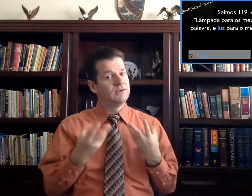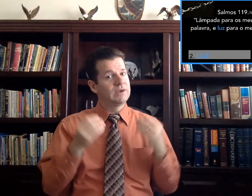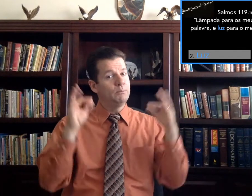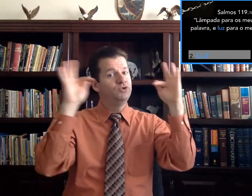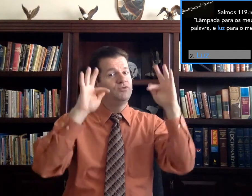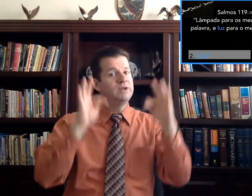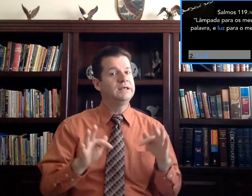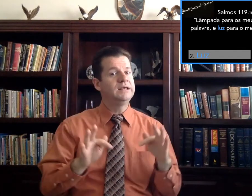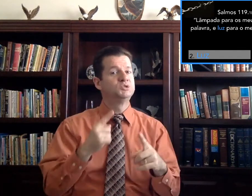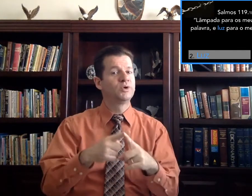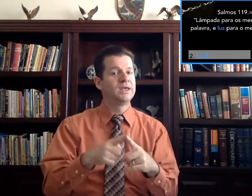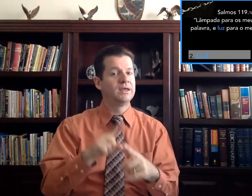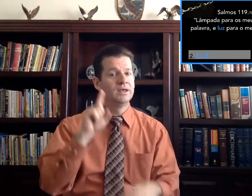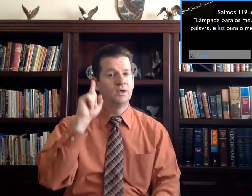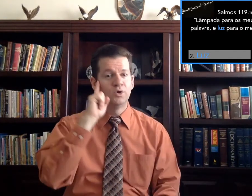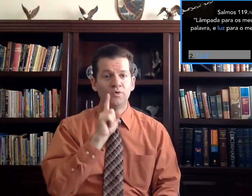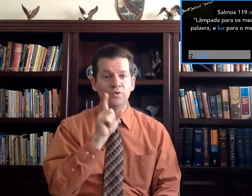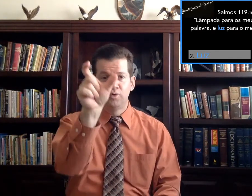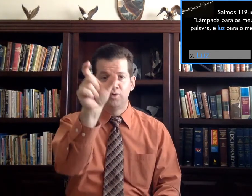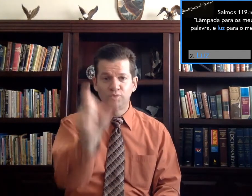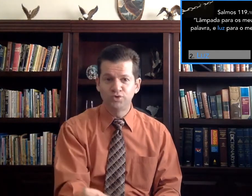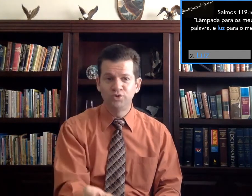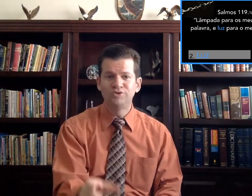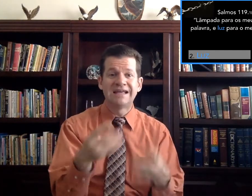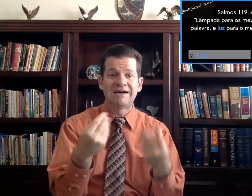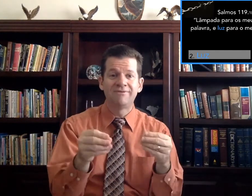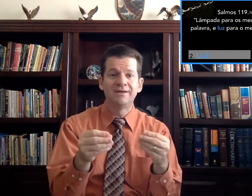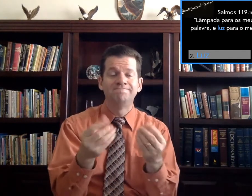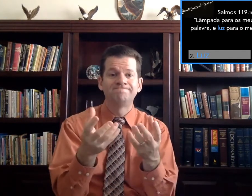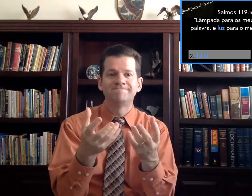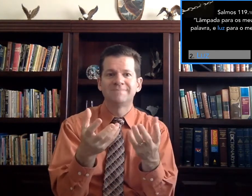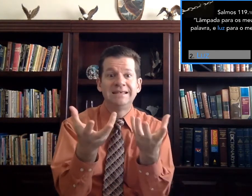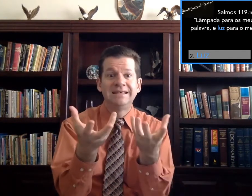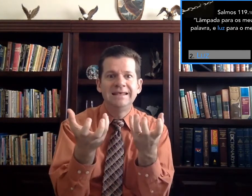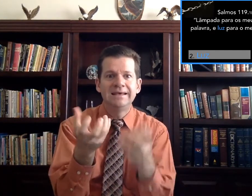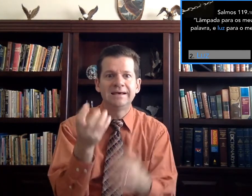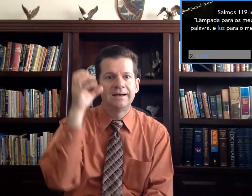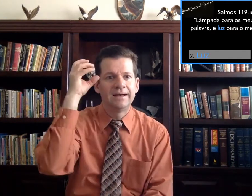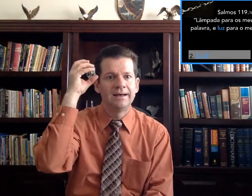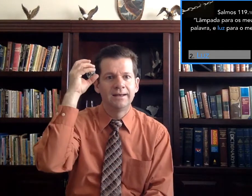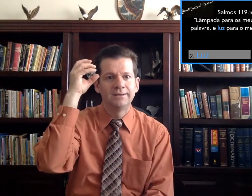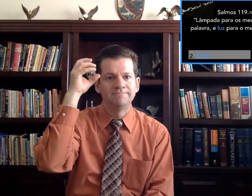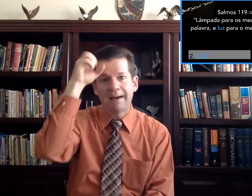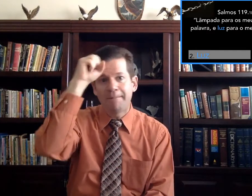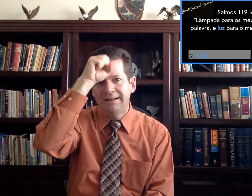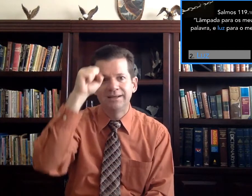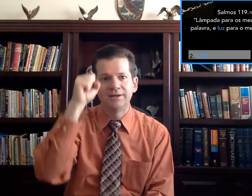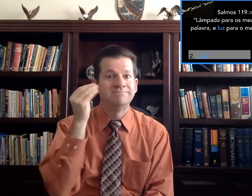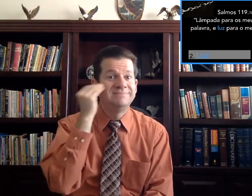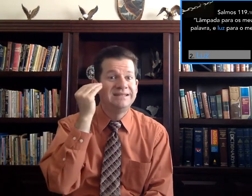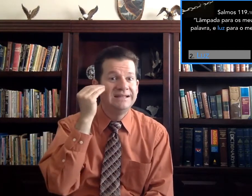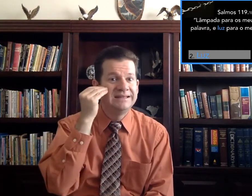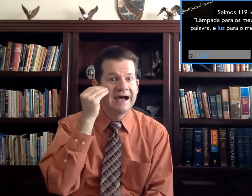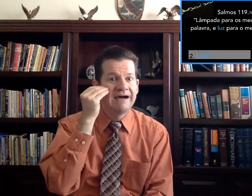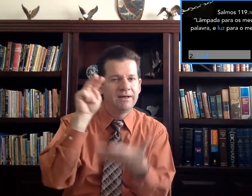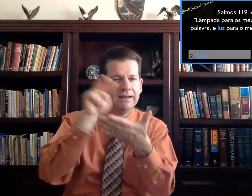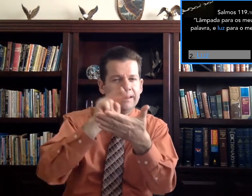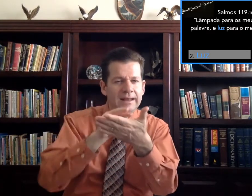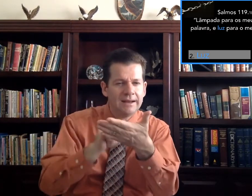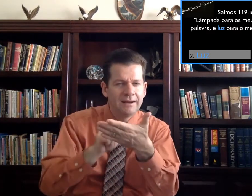muito feliz porque o surdo queria aprender, tentava ler,